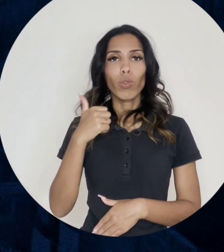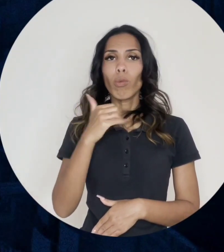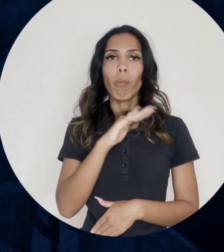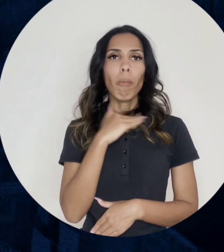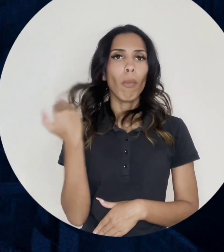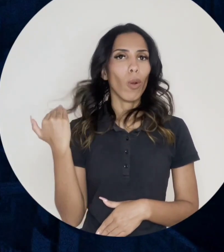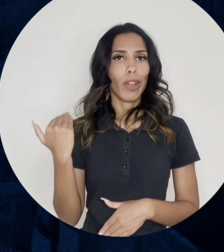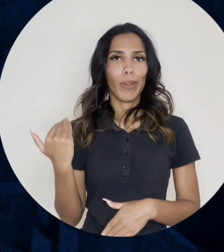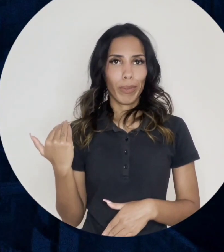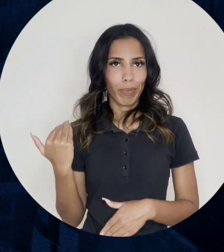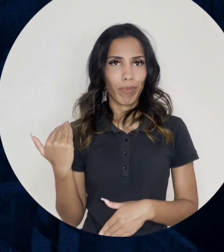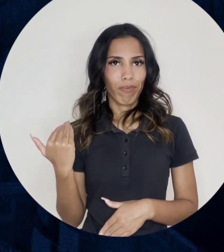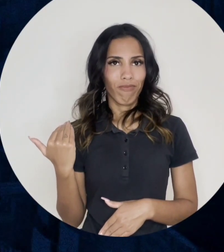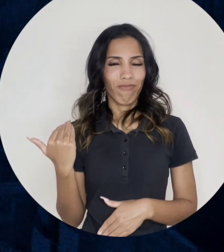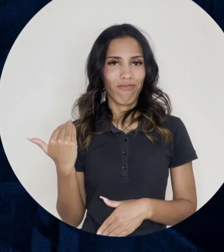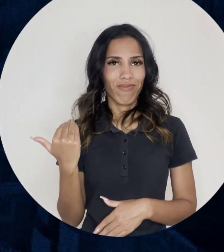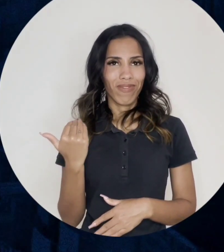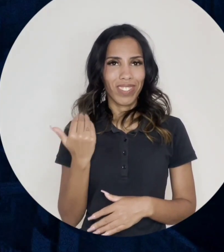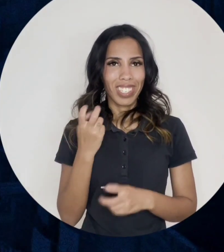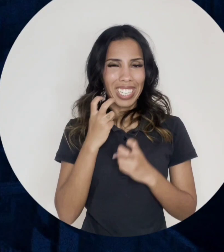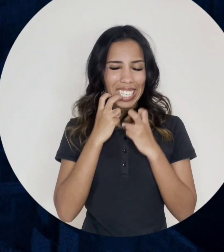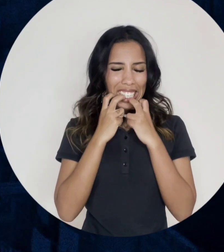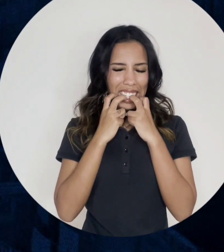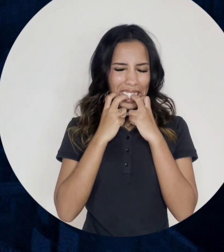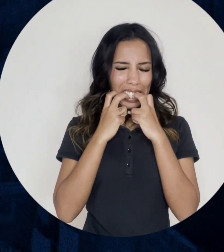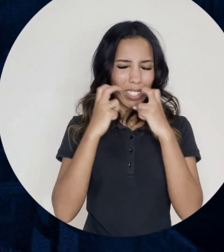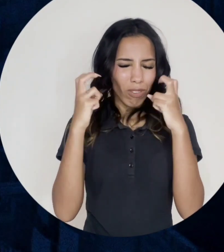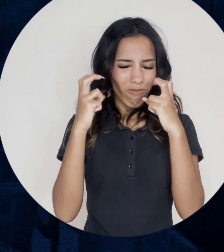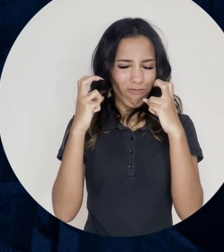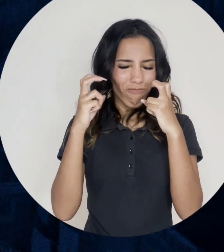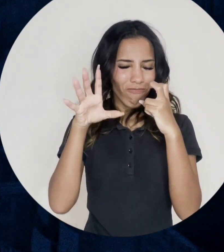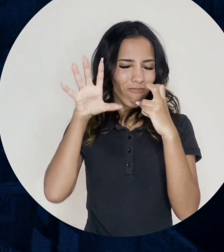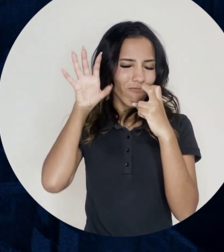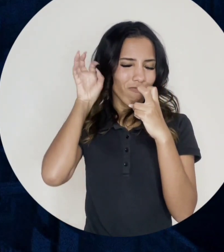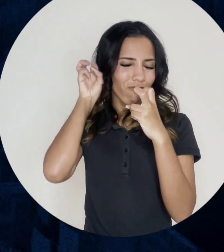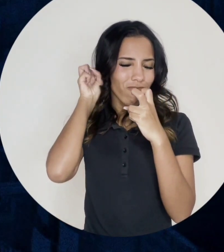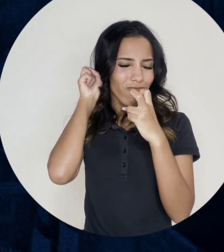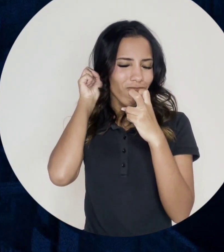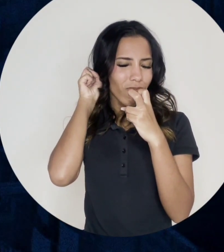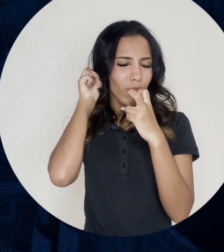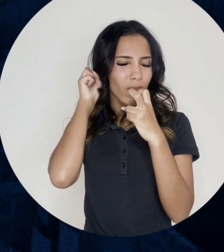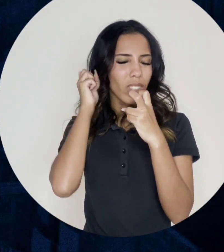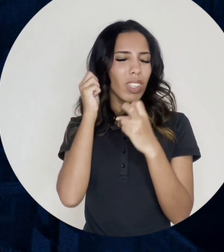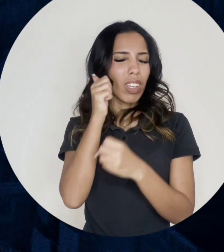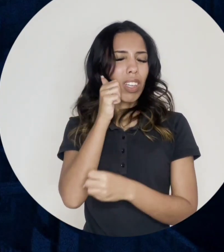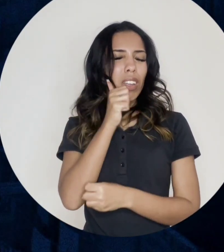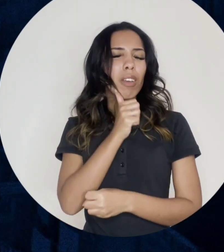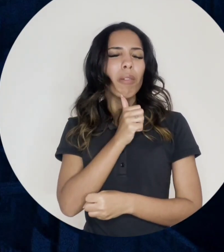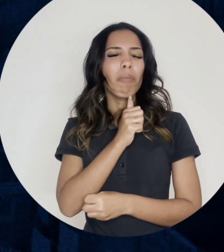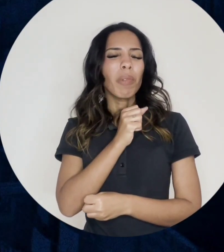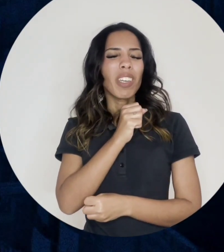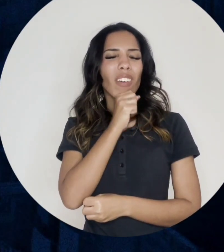Primeiro o grito que eu escutei, eu falei, minha avó foi. Ela viu, antes de entrar